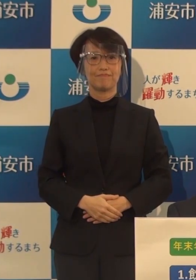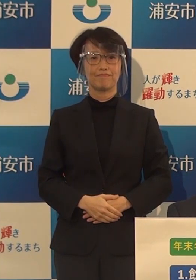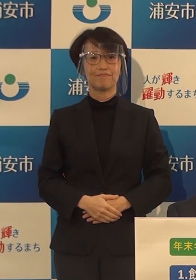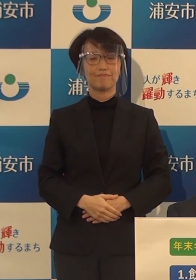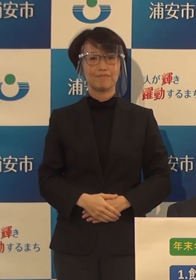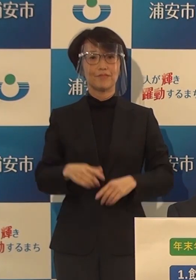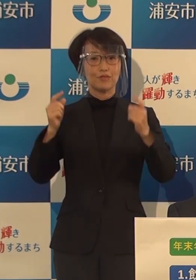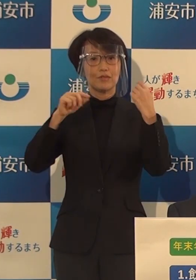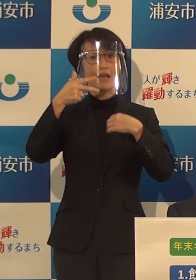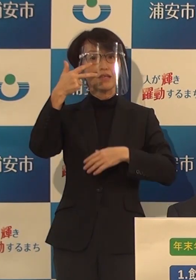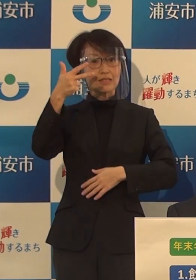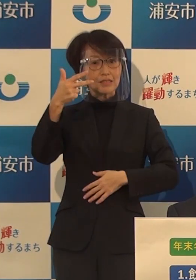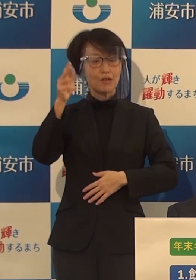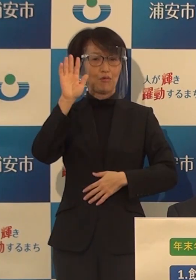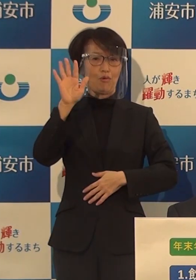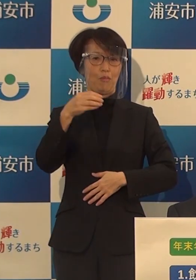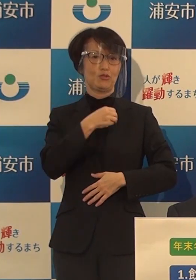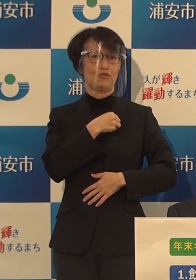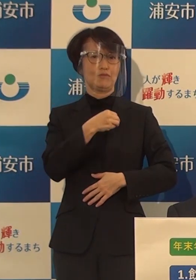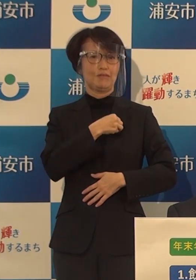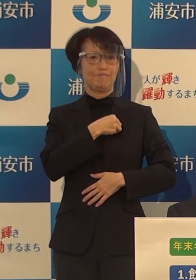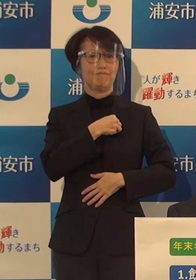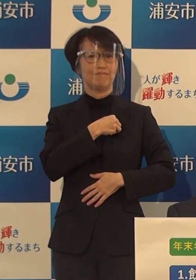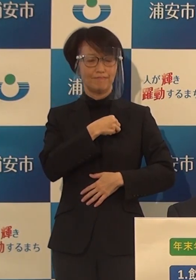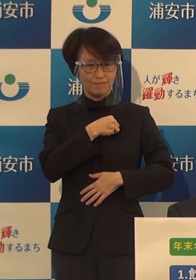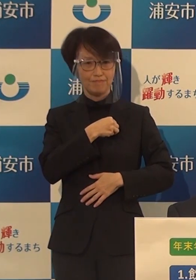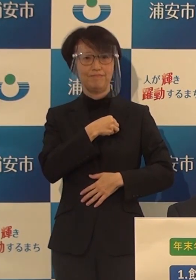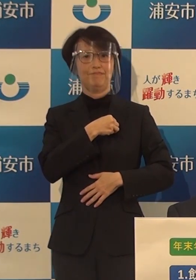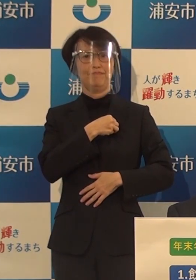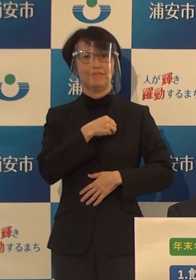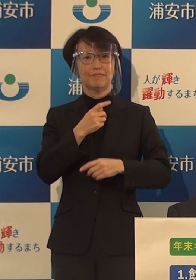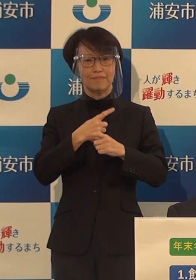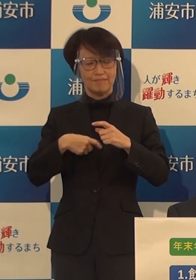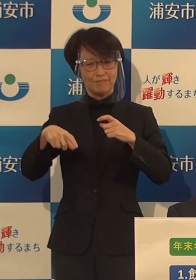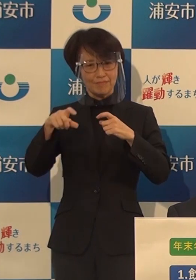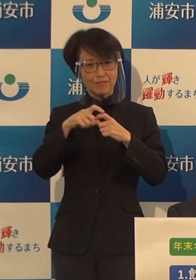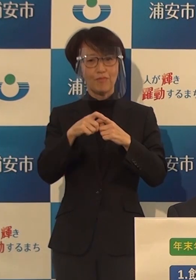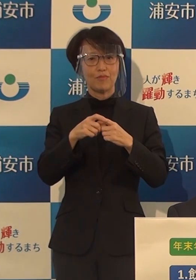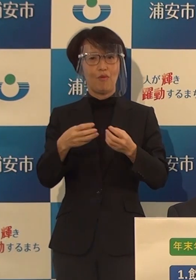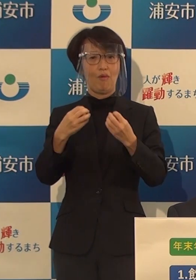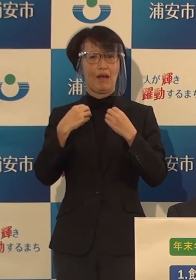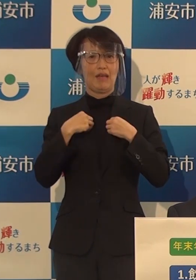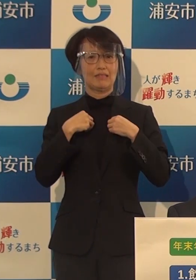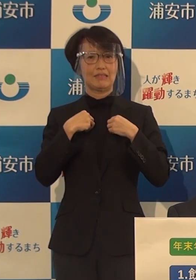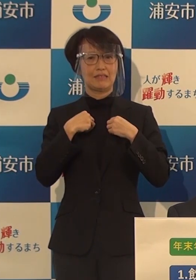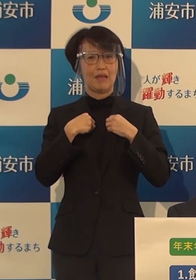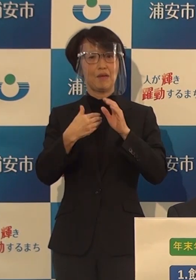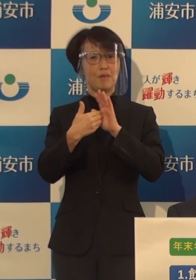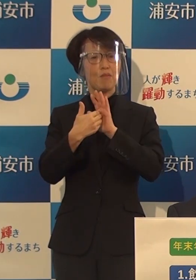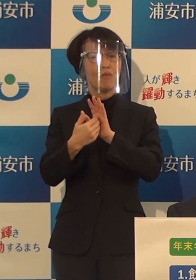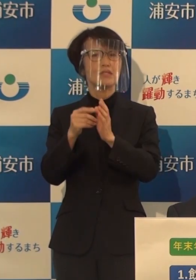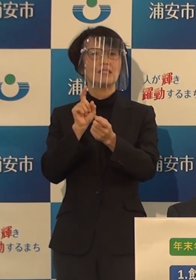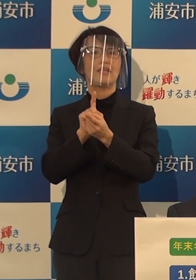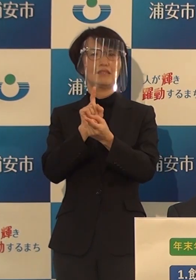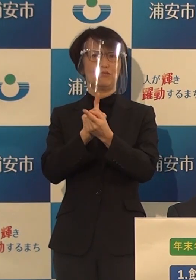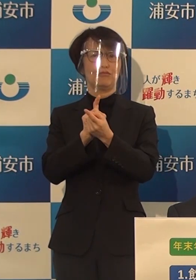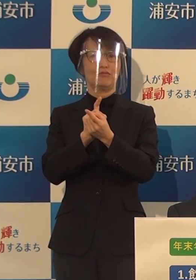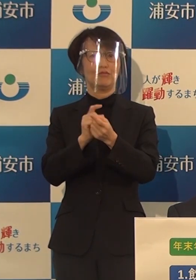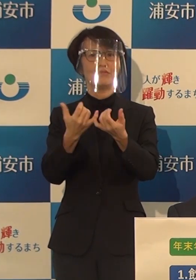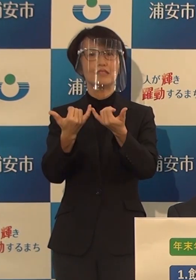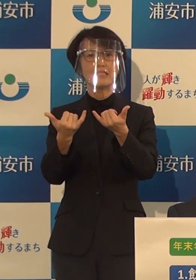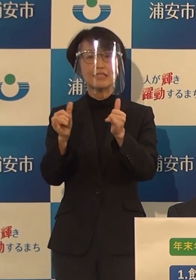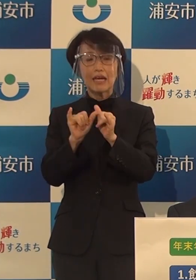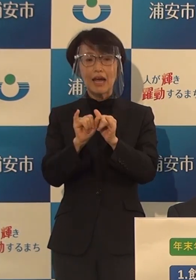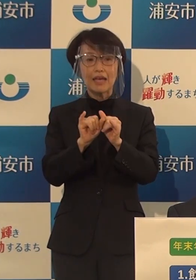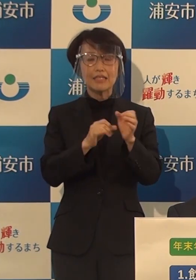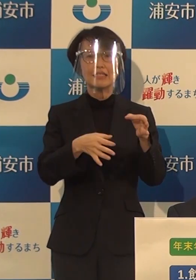市では今後も職員が一丸となって、より一層の感染症防止対策と社会経済活